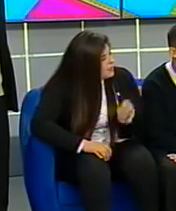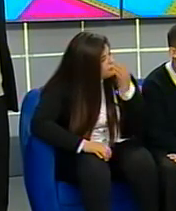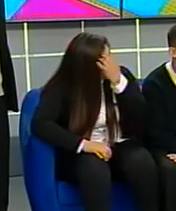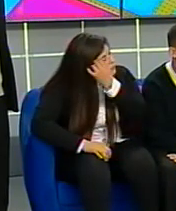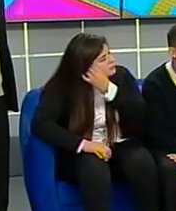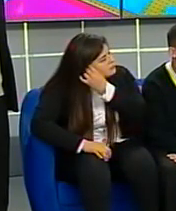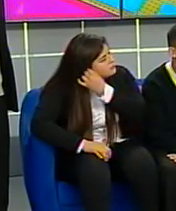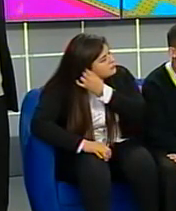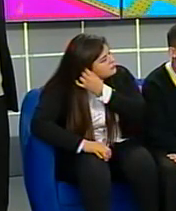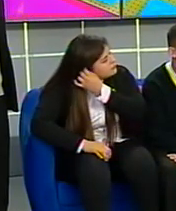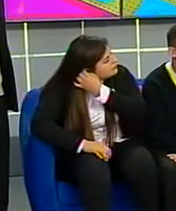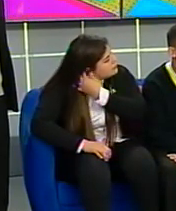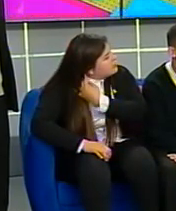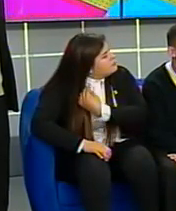Un honor tenernos aquí Nosotros seguimos ¡Gracias! ¡Gracias!